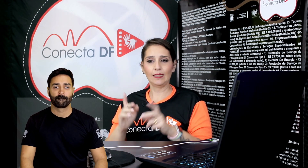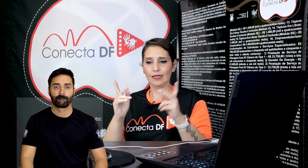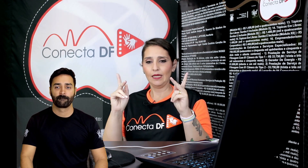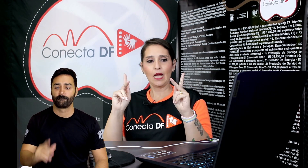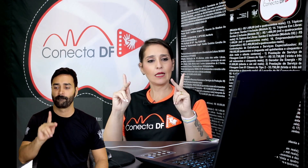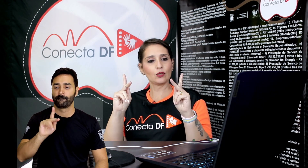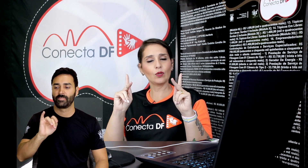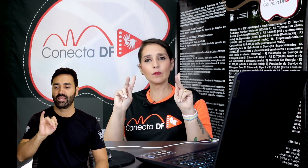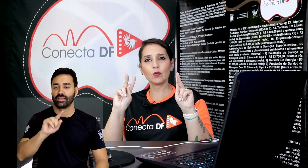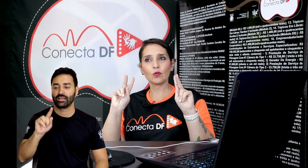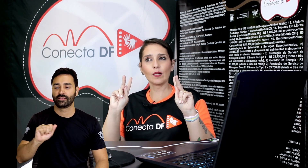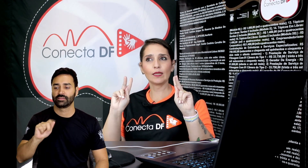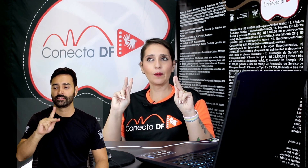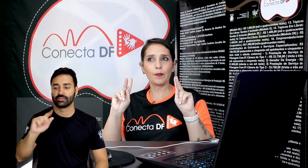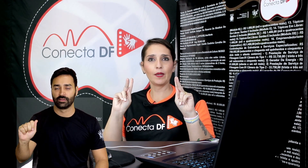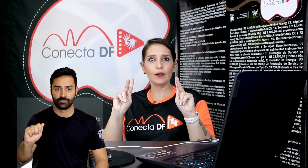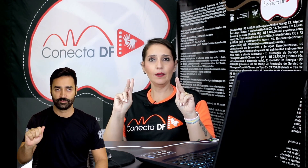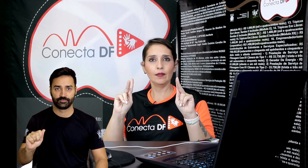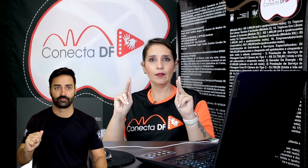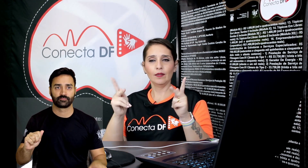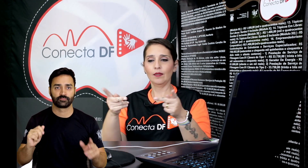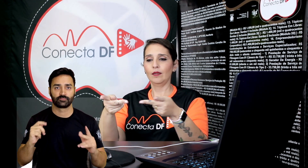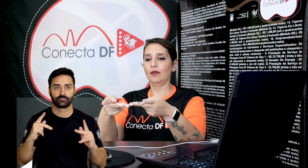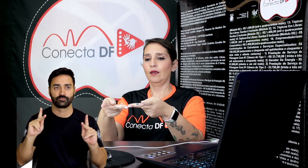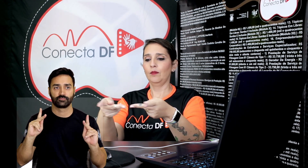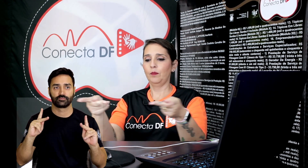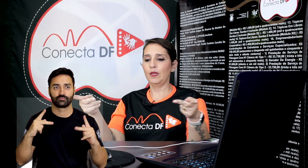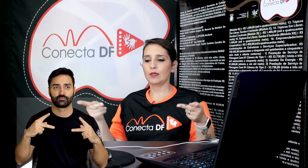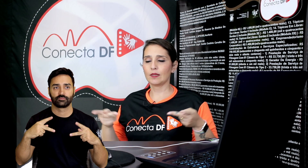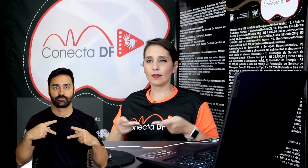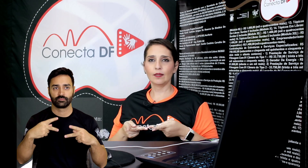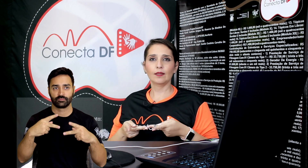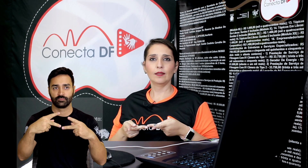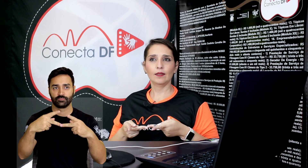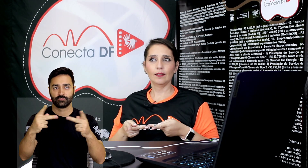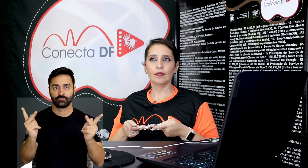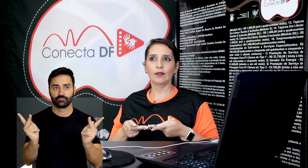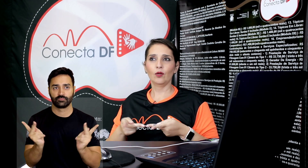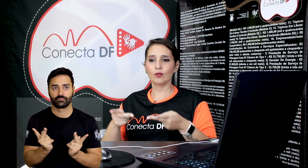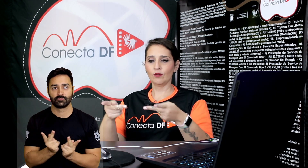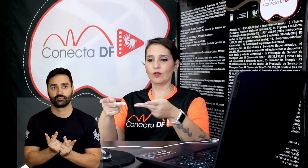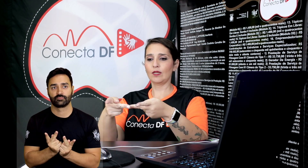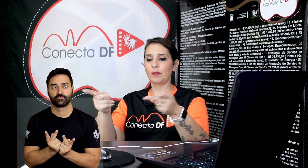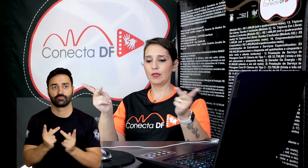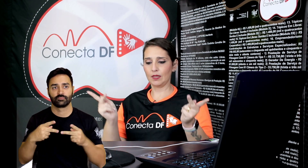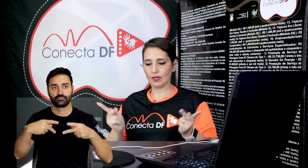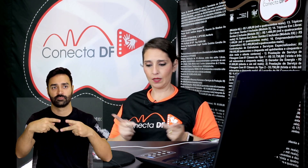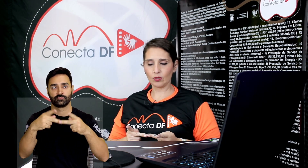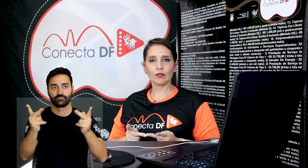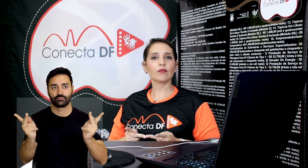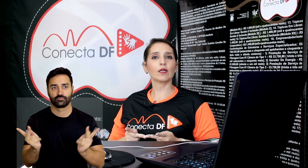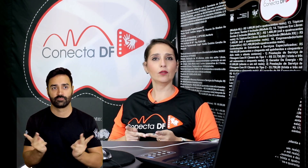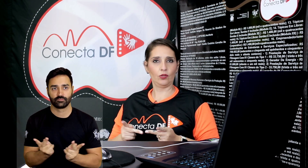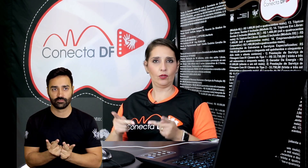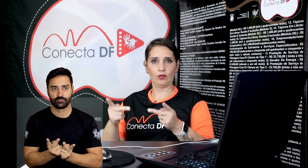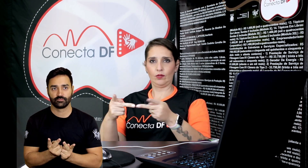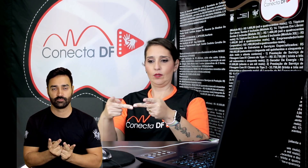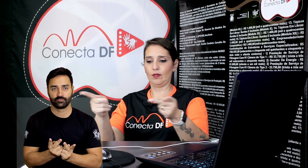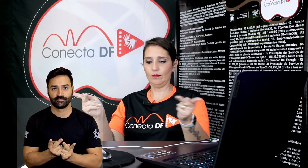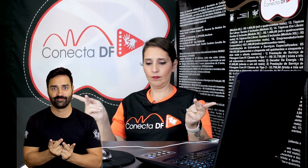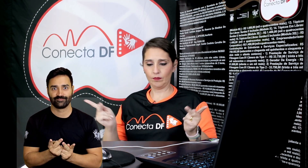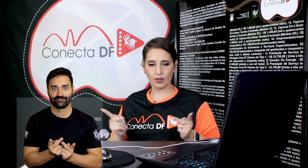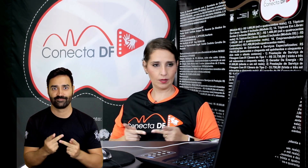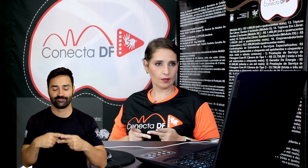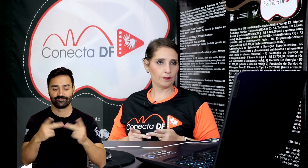Pizza. As duas mãos com a letra P. Pizza. Como se fosse a pizza aqui na nossa frente.